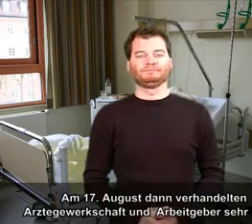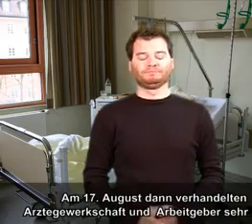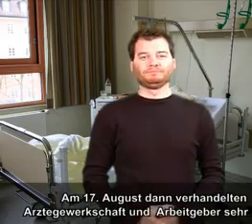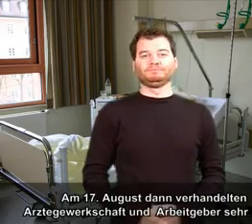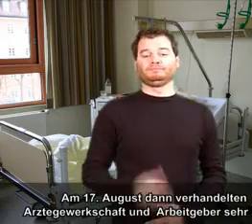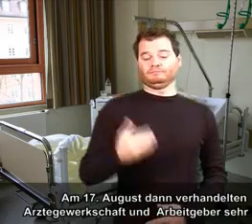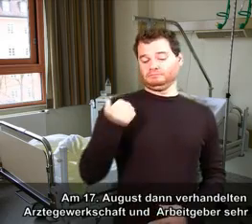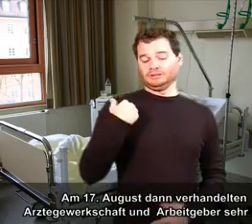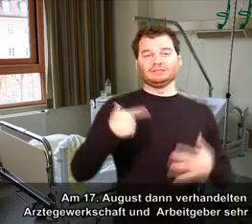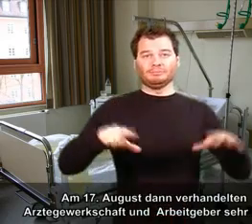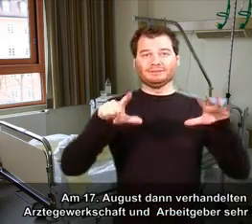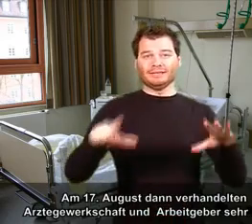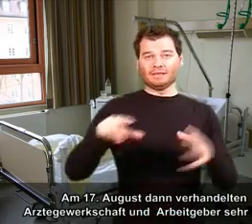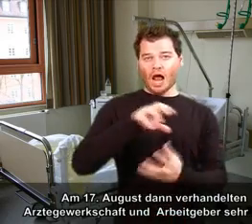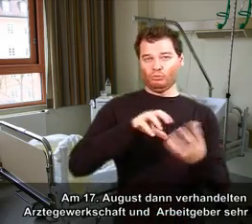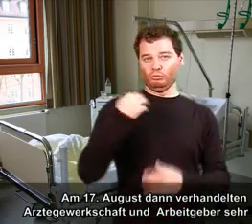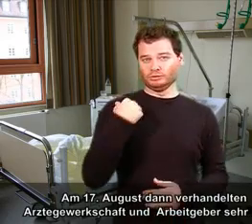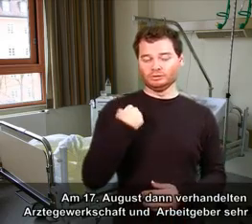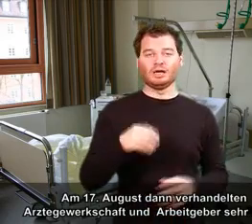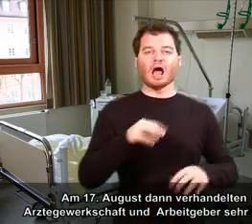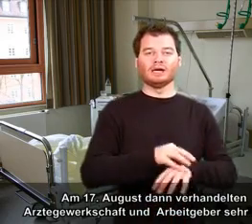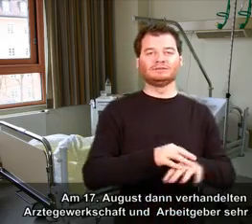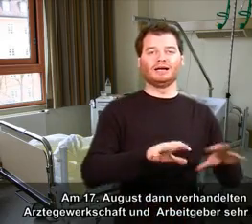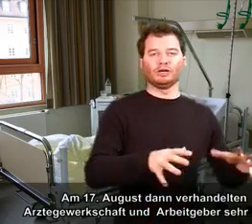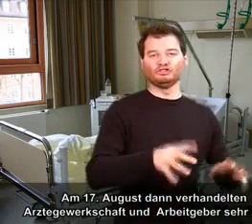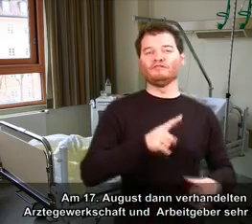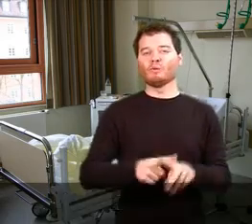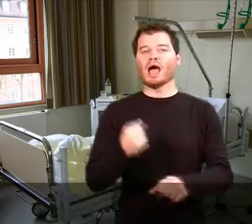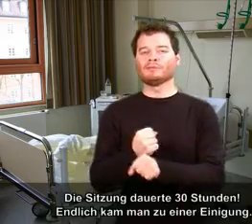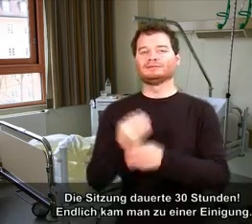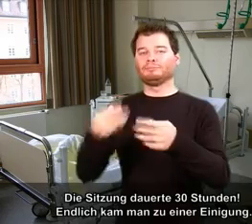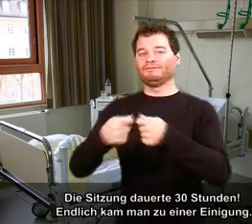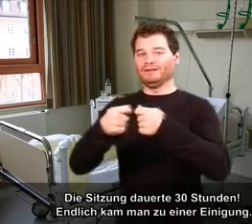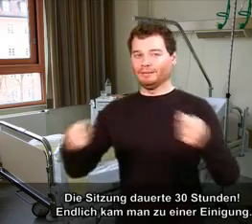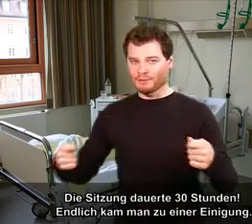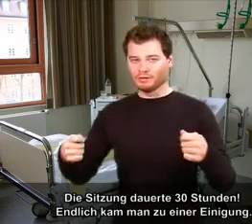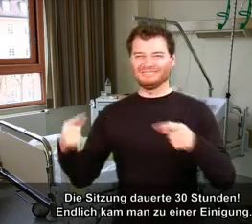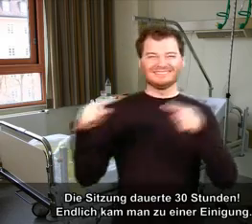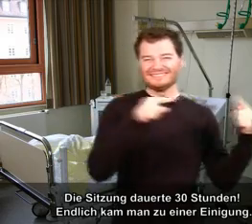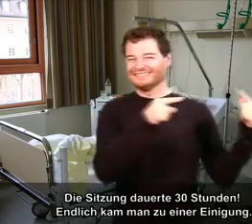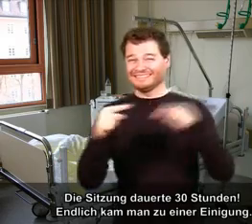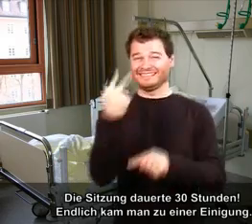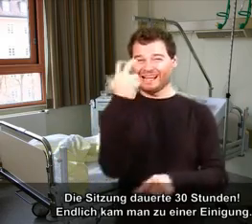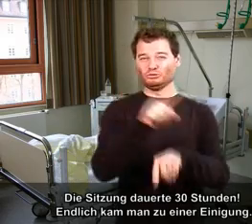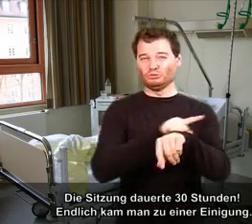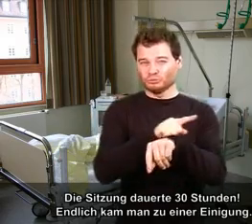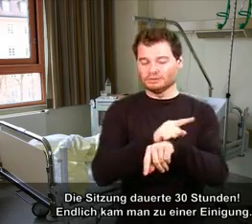Am 17. August dann verhandelten Ärzte, Gewerkschaft und Arbeitgeber sehr lange. Die Sitzung dauerte 30 Stunden.